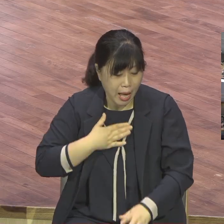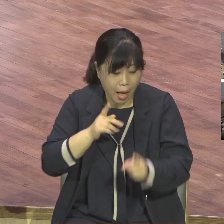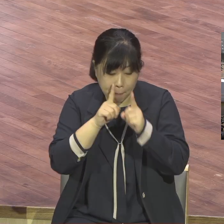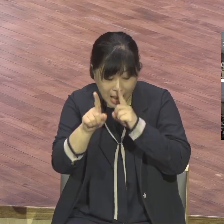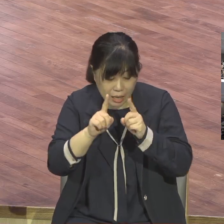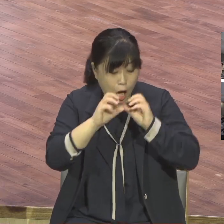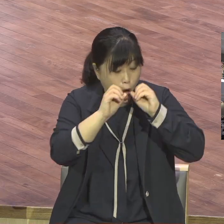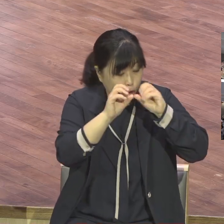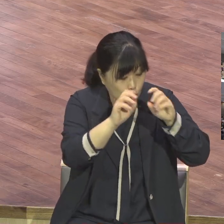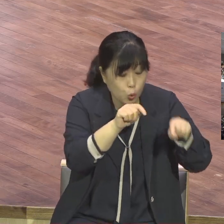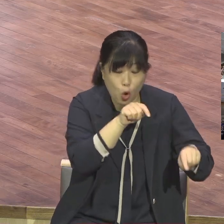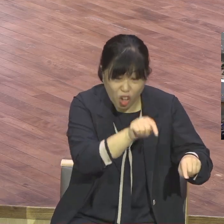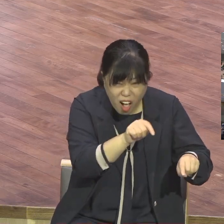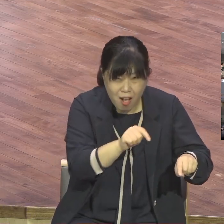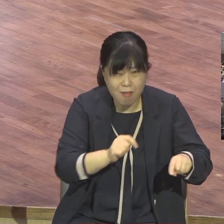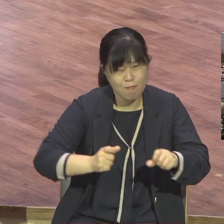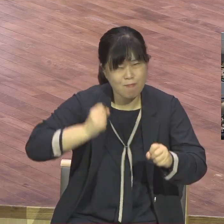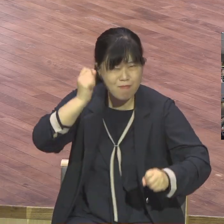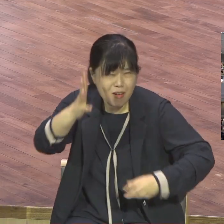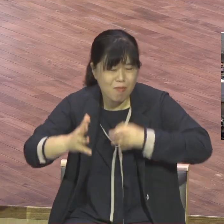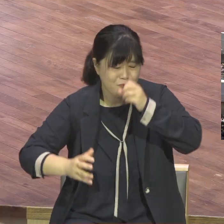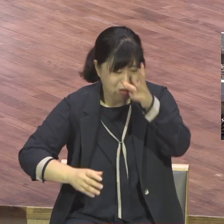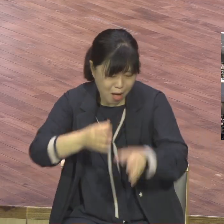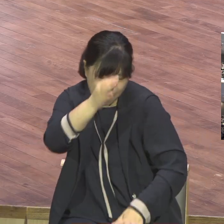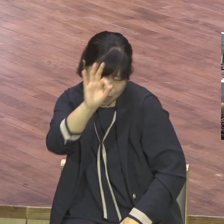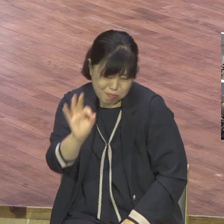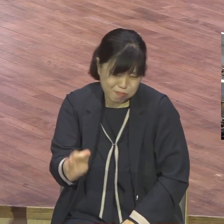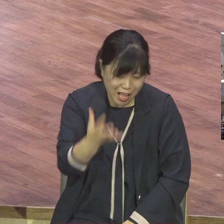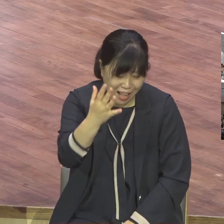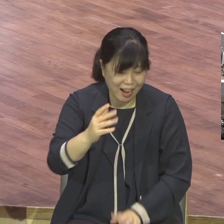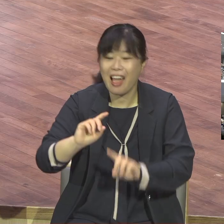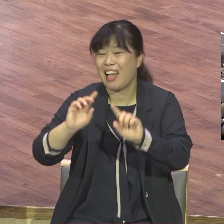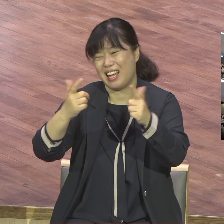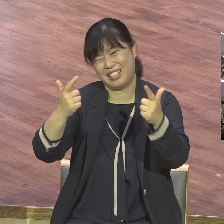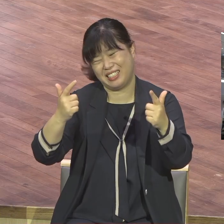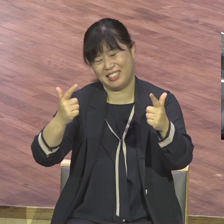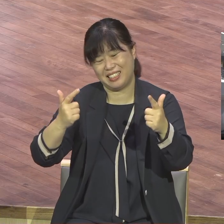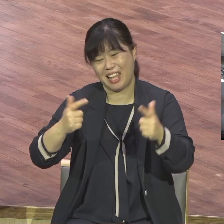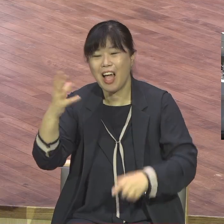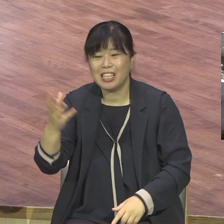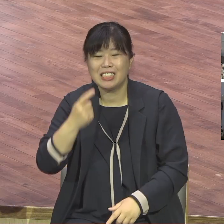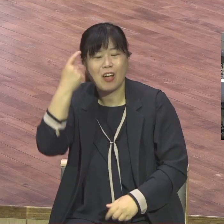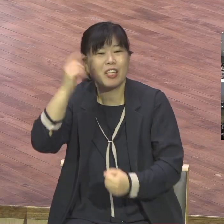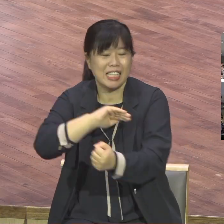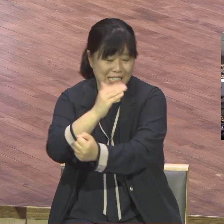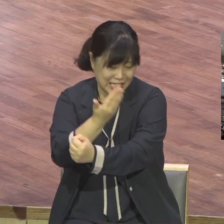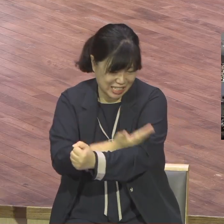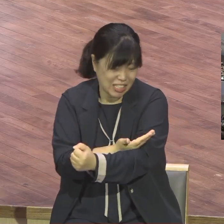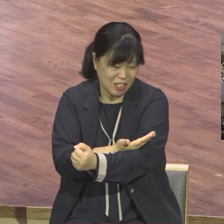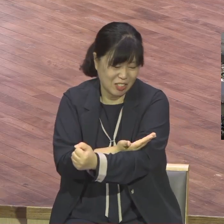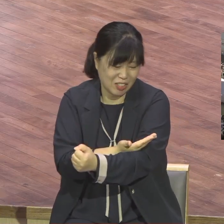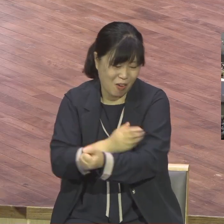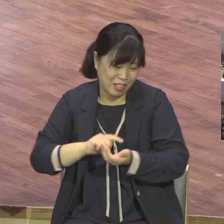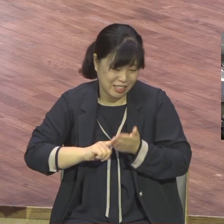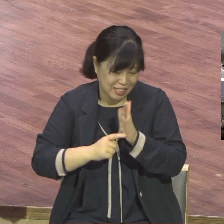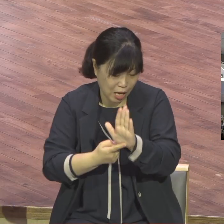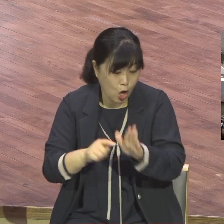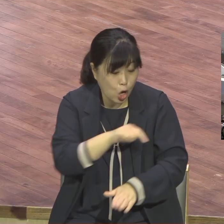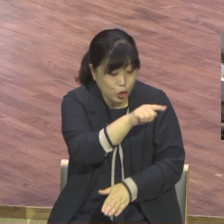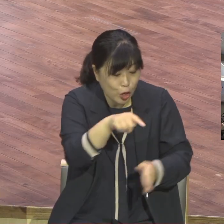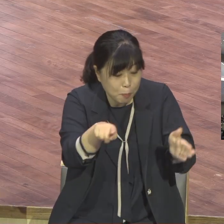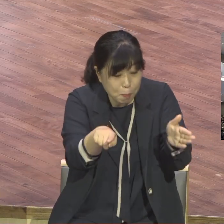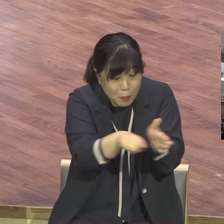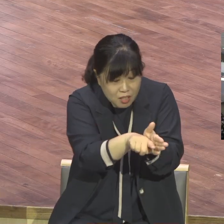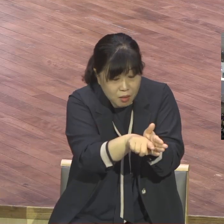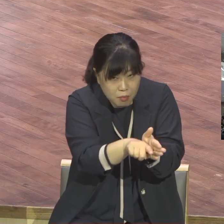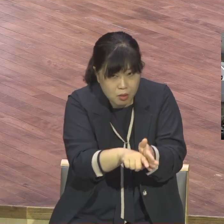전도함이 설득력 있는 지혜의 말로 하지 아니하고 다만 성령의 나타나심과 능력으로 하여 너의 믿음이 사람의